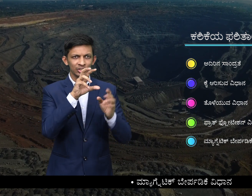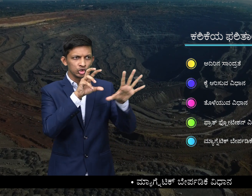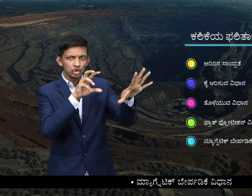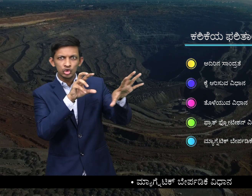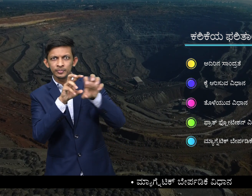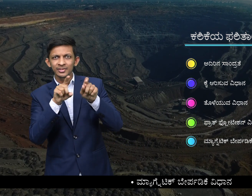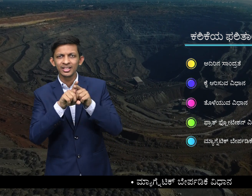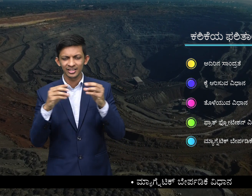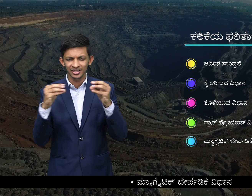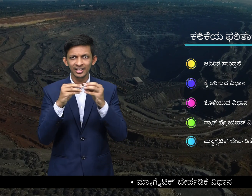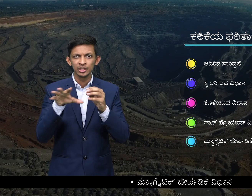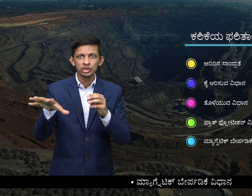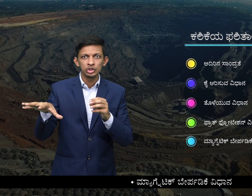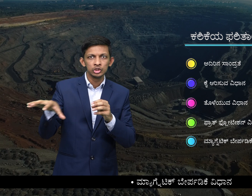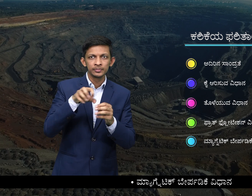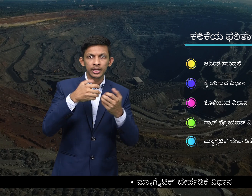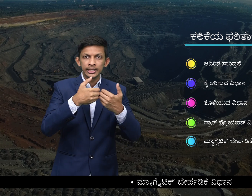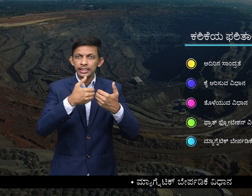ಮ್ಯಾಗ್ನೆಟಿಕ್ ಬೇರ್ಪಡಿಕೆ ವಿಧಾನ.